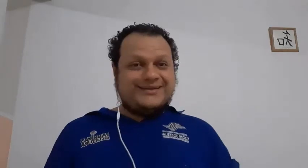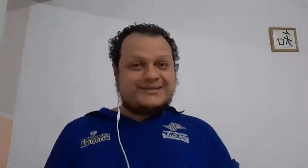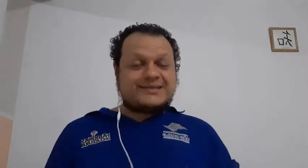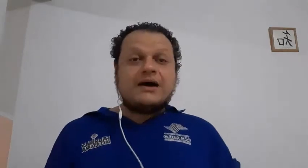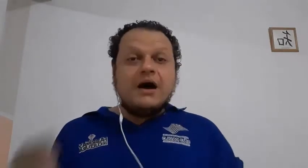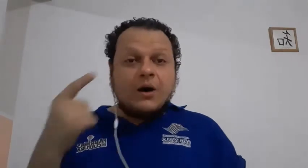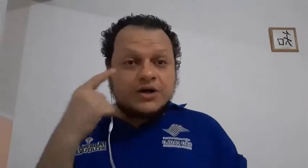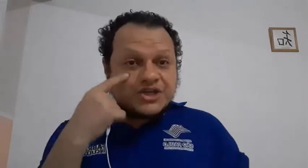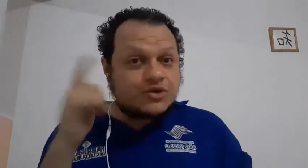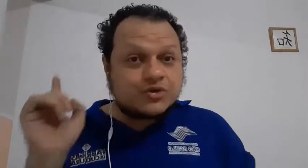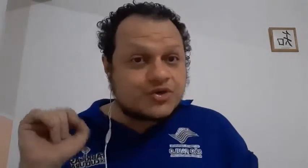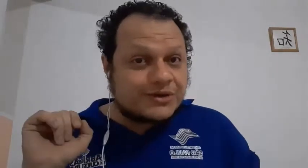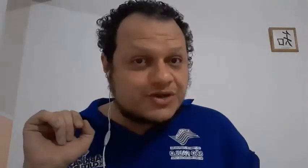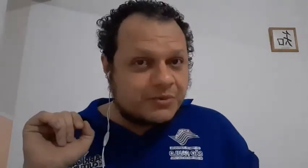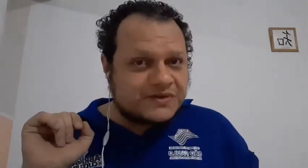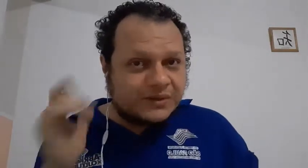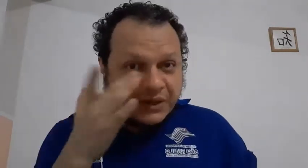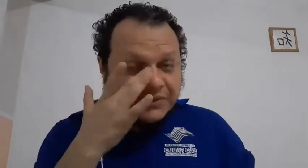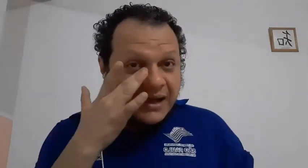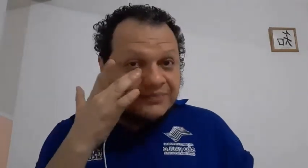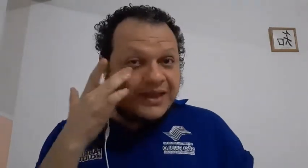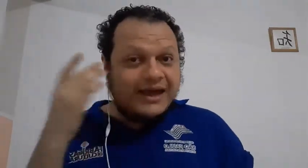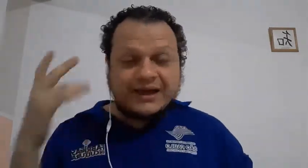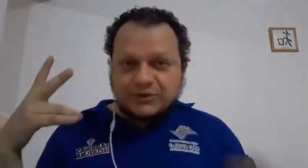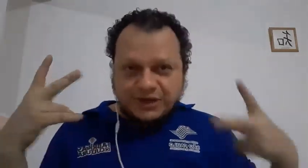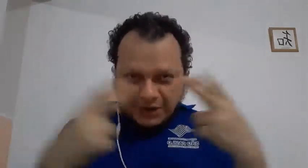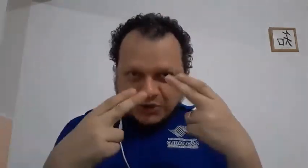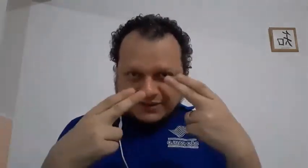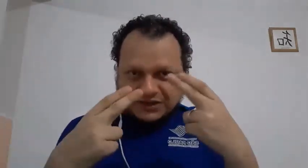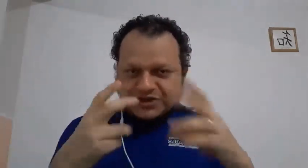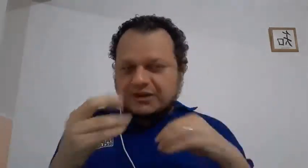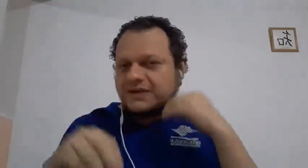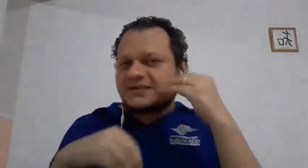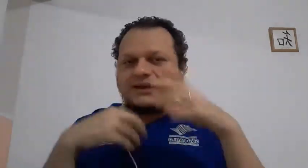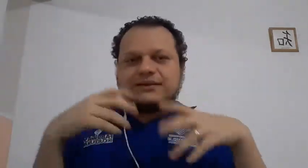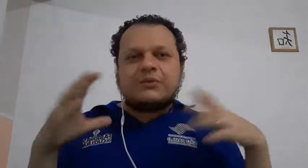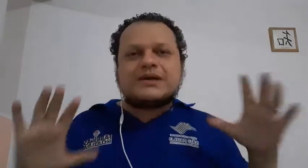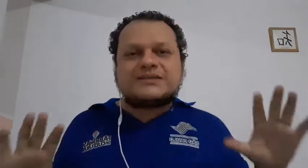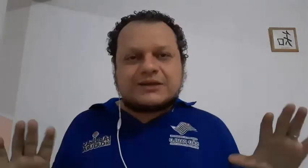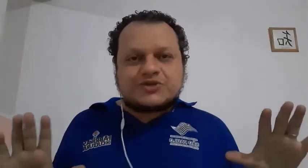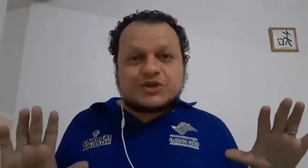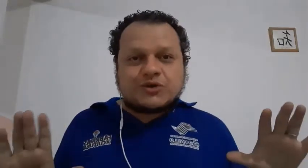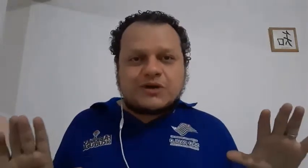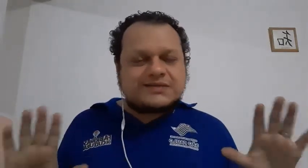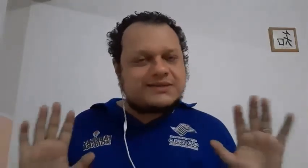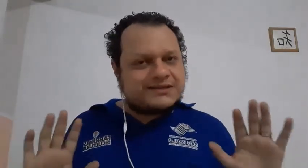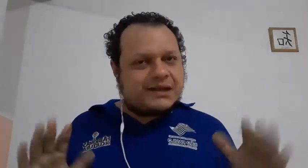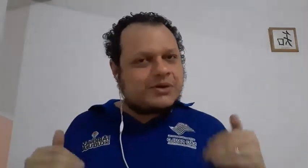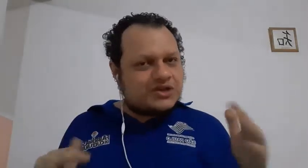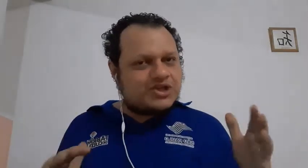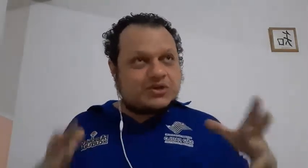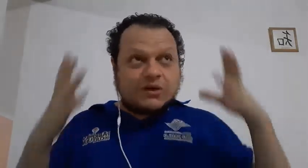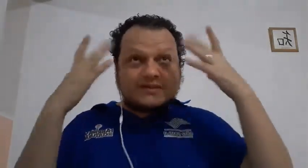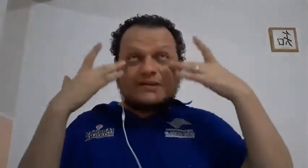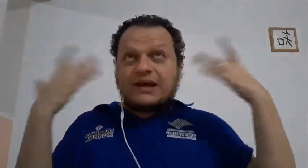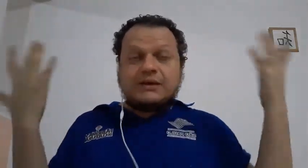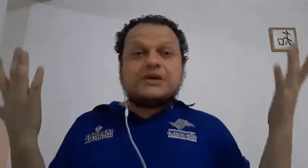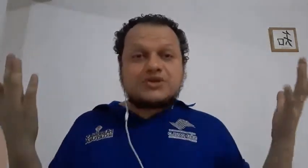Beleza. Ó, gente, não tô chorando de emoção não, tá? É que eu dei uma cortadinha, mas aqui deu um acesso de tosse, você sabe, quando a gente tosse, lacrimeja o